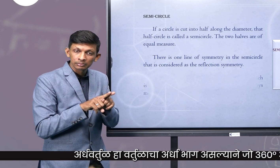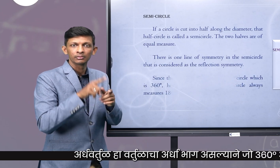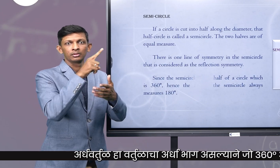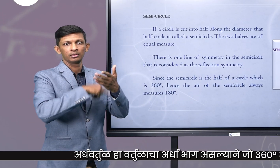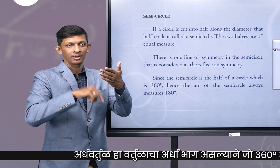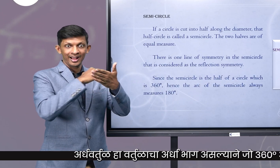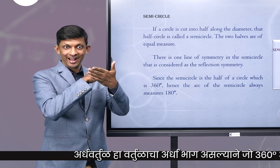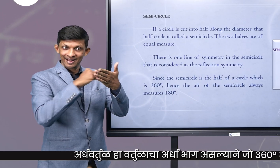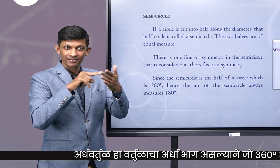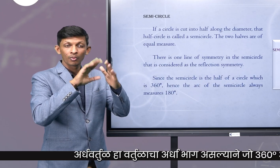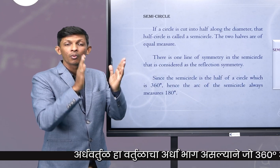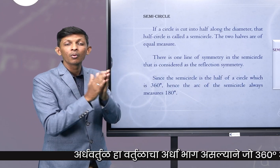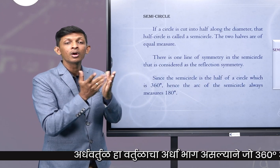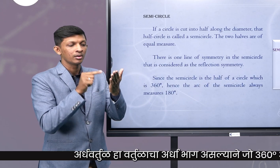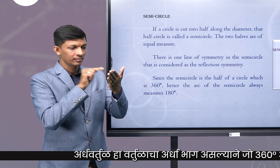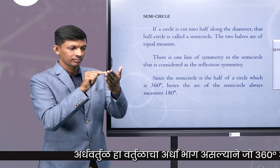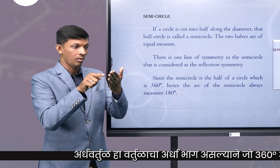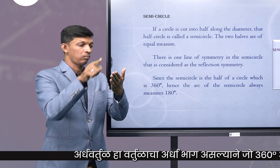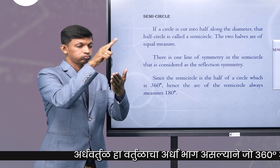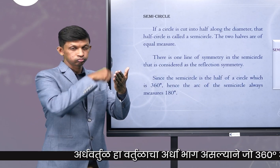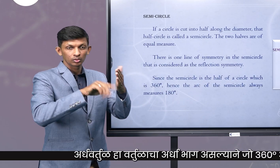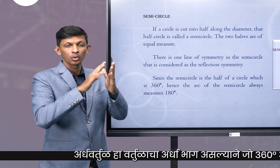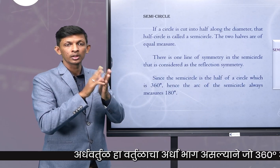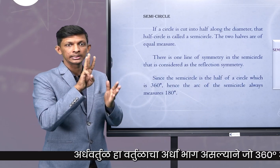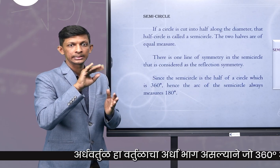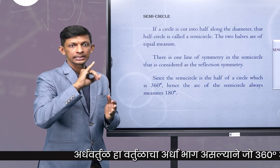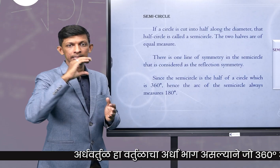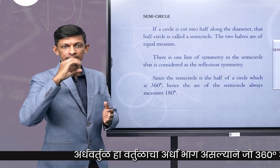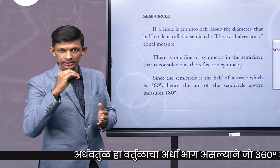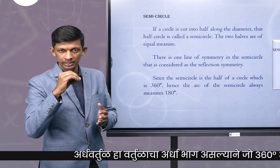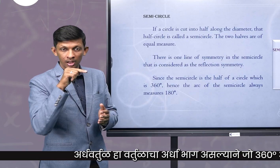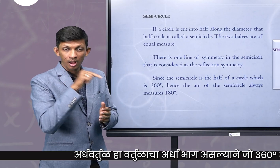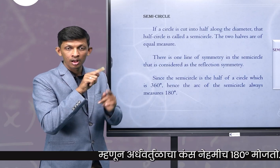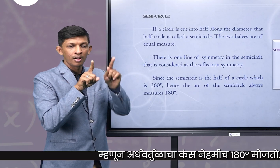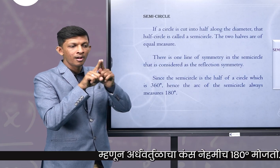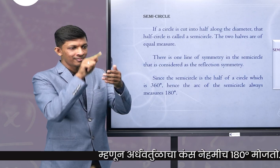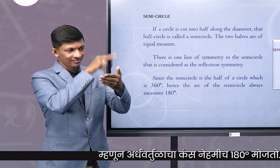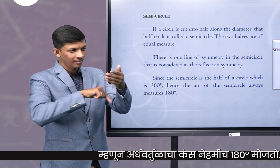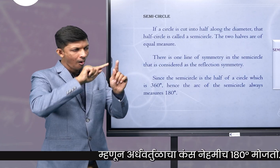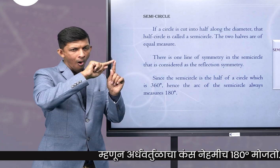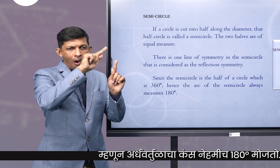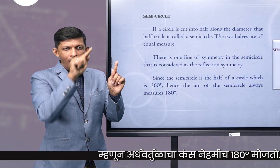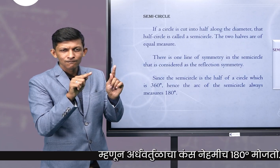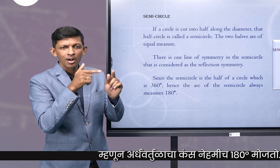अर्धवर्तुळ हा वर्तुळाचा अर्धा भाग असल्याने जो 360 अंश असतो, म्हणून अर्धवर्तुळाचा कंस